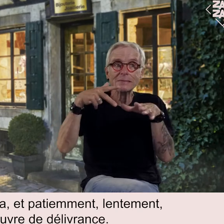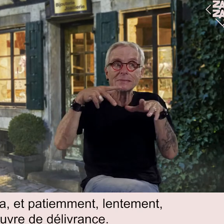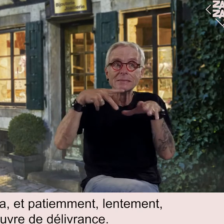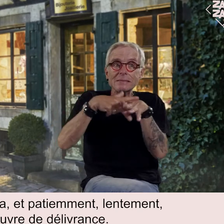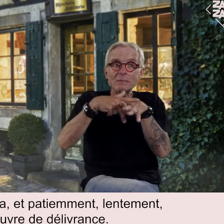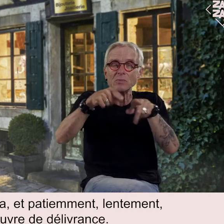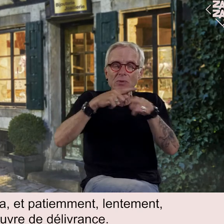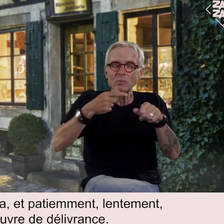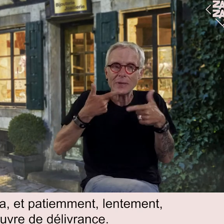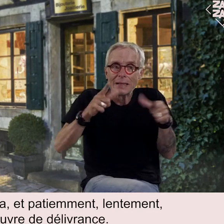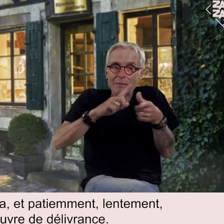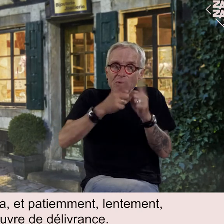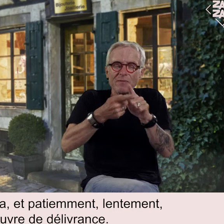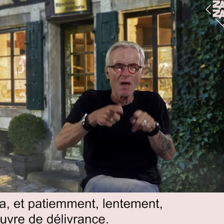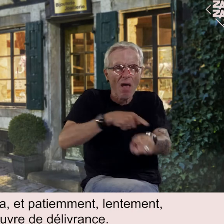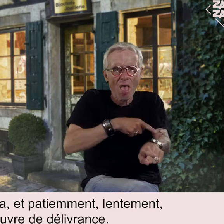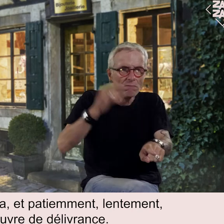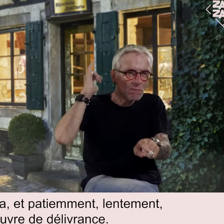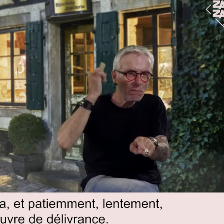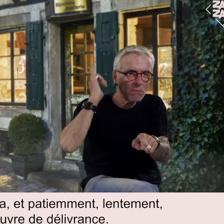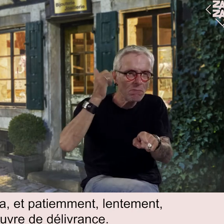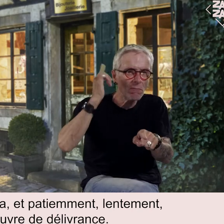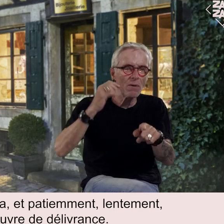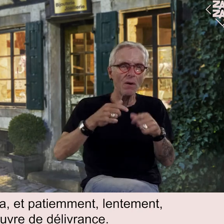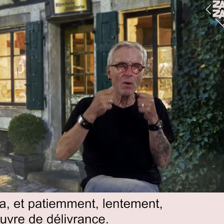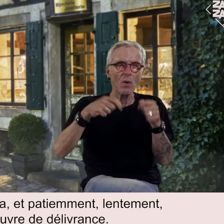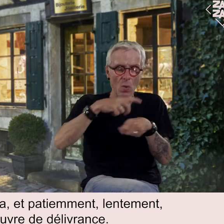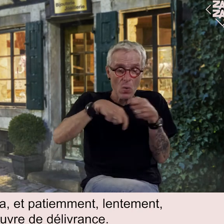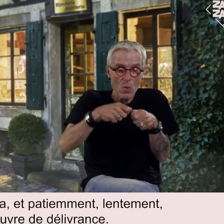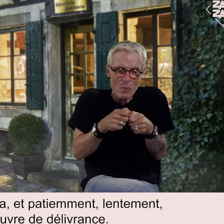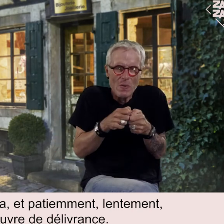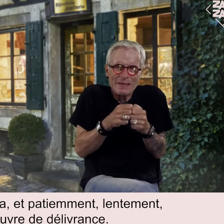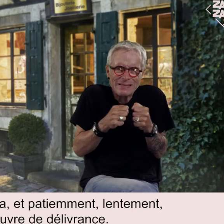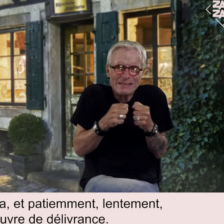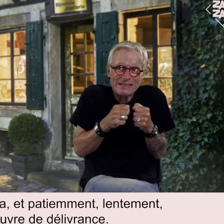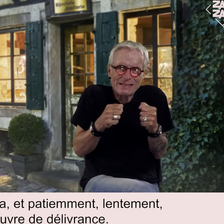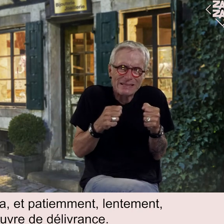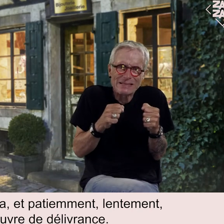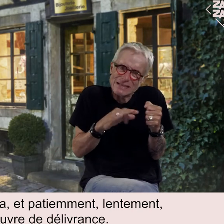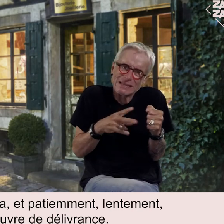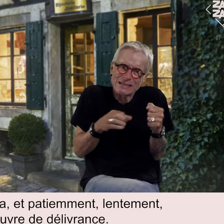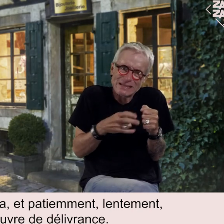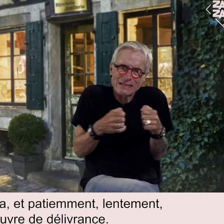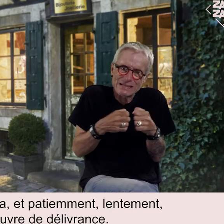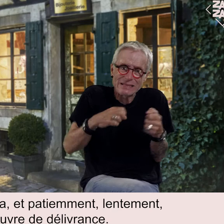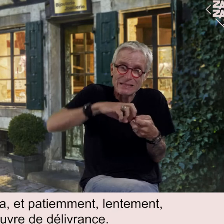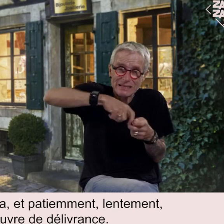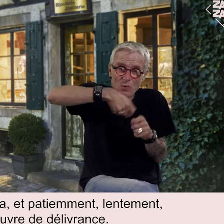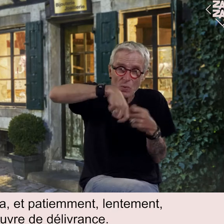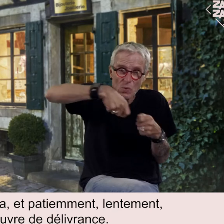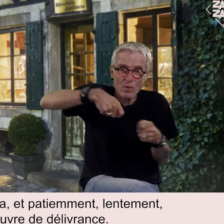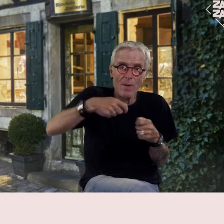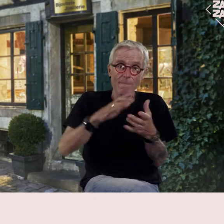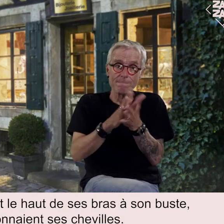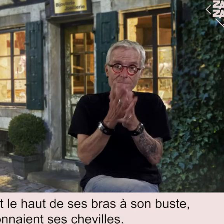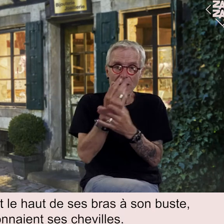Ce fut long. Il lui fallut beaucoup de temps pour élargir le nœud suffisamment et beaucoup de temps ensuite, quand sa main fut